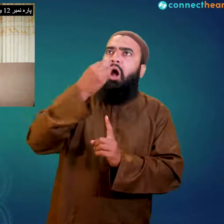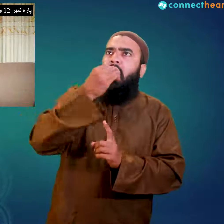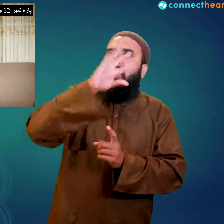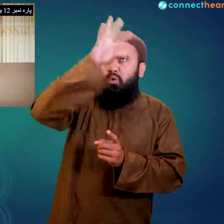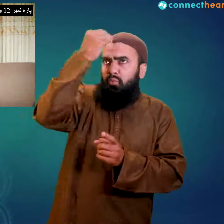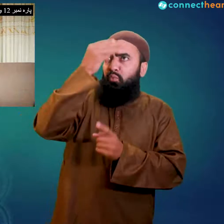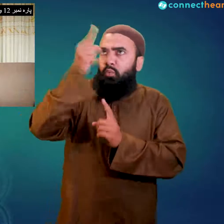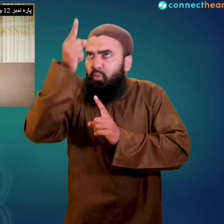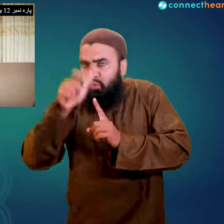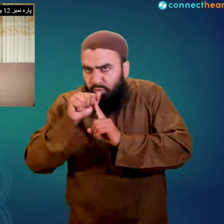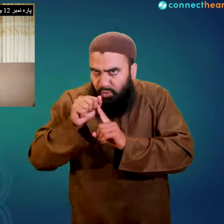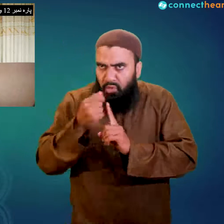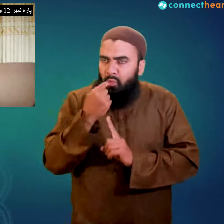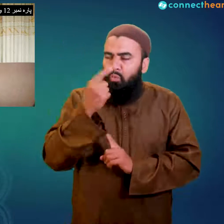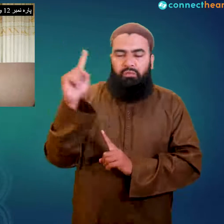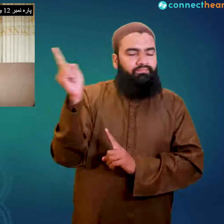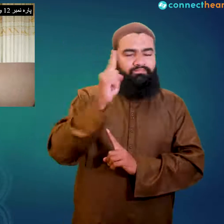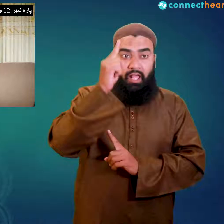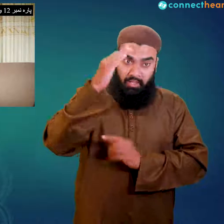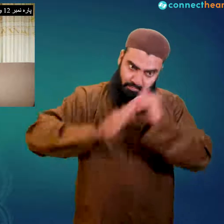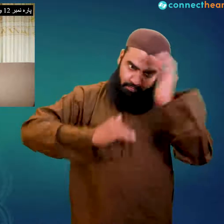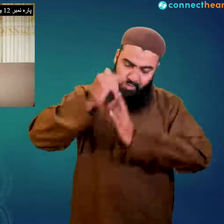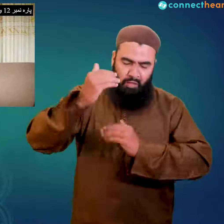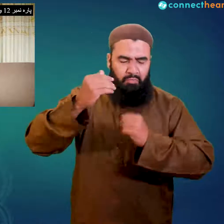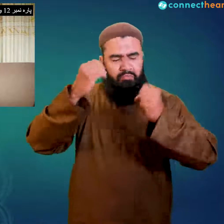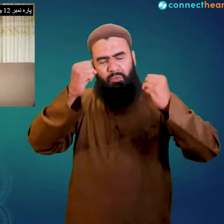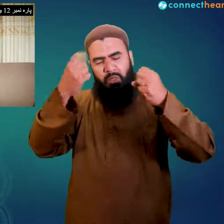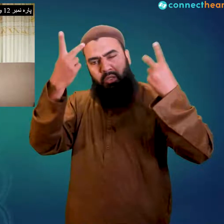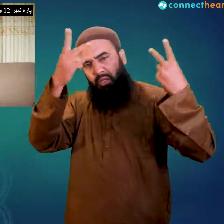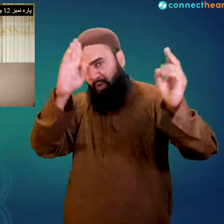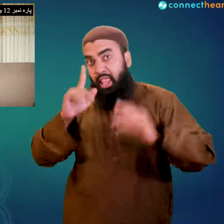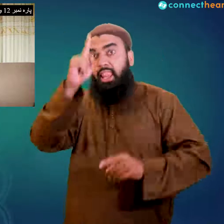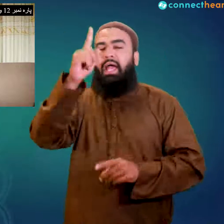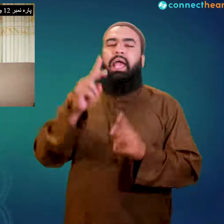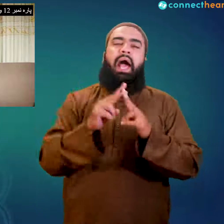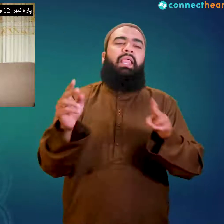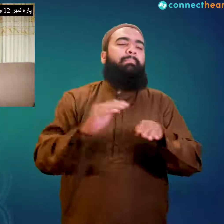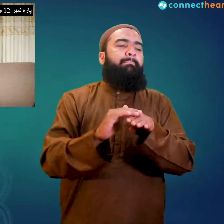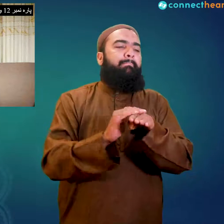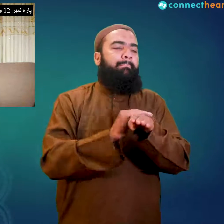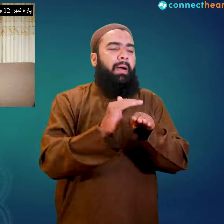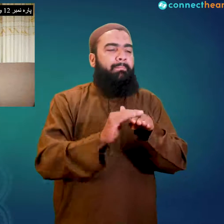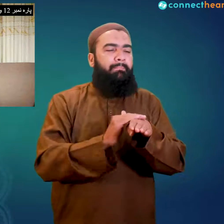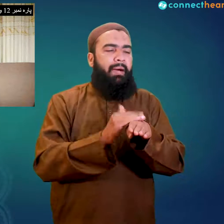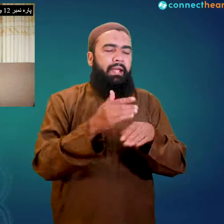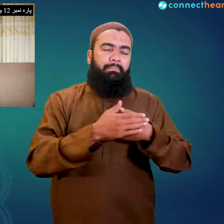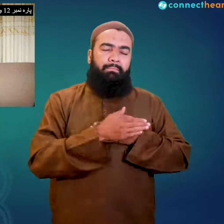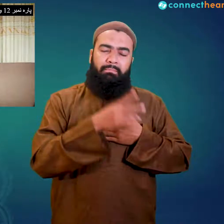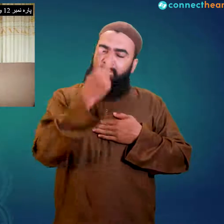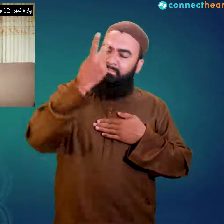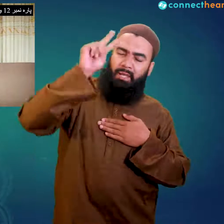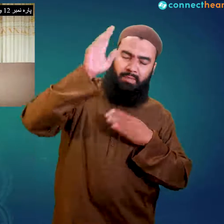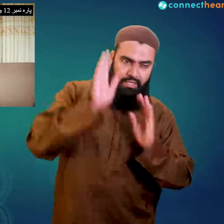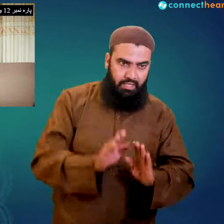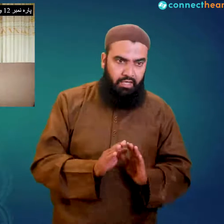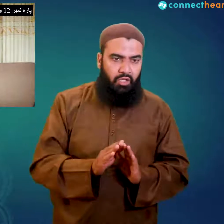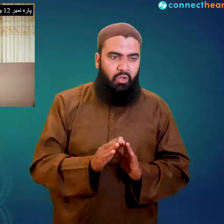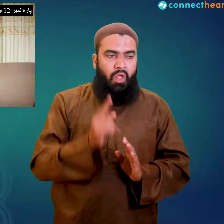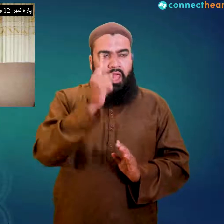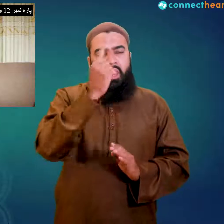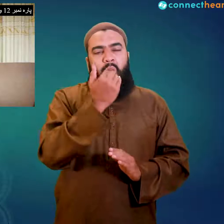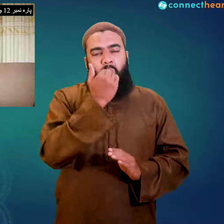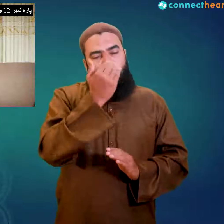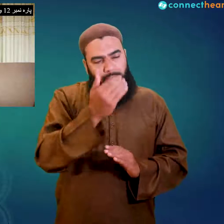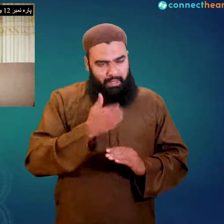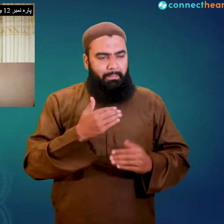نہیں، لیکن اللہ چونکہ اپنی مخلوقات پر رحم کرنے والا ہے، شفقت کرنے والا ہے، اس